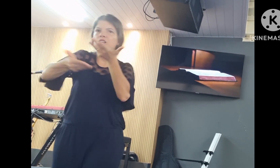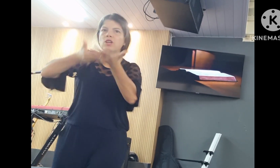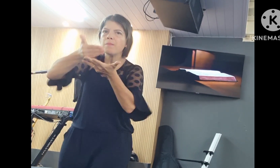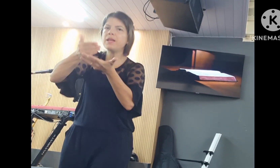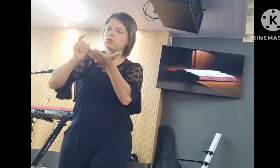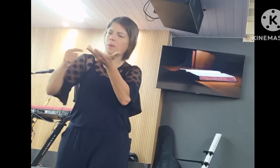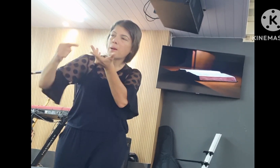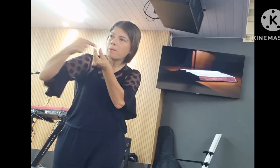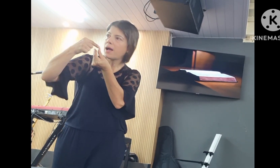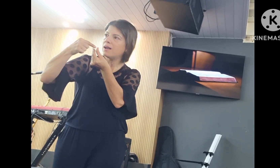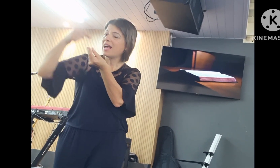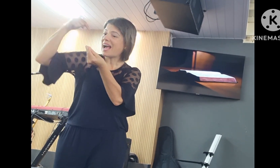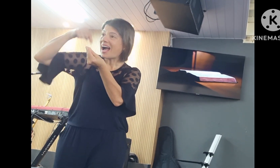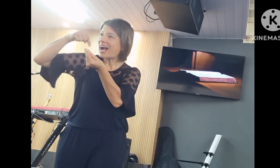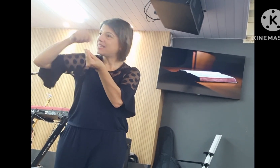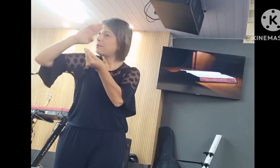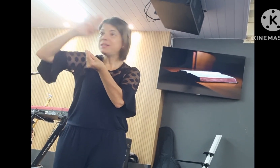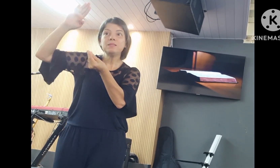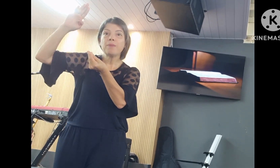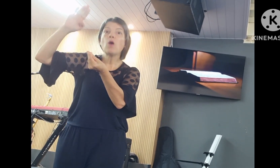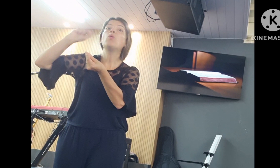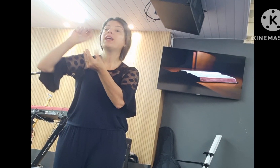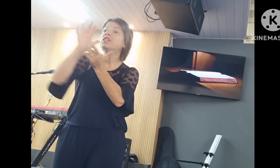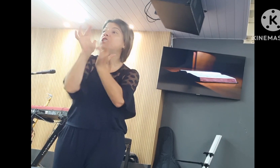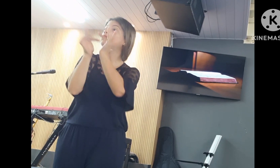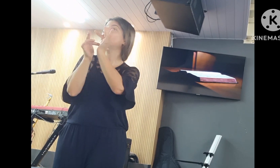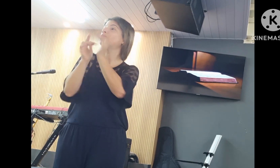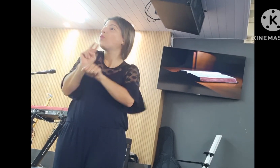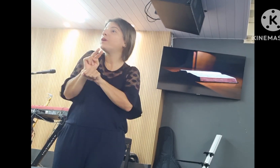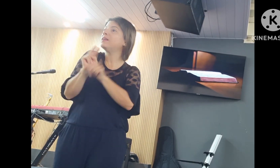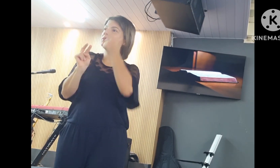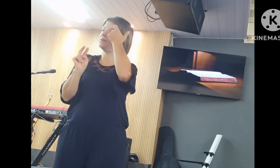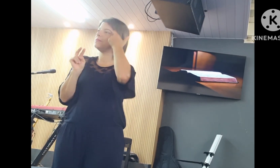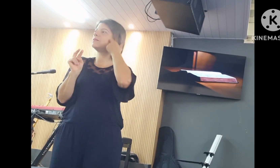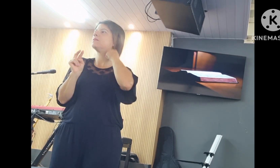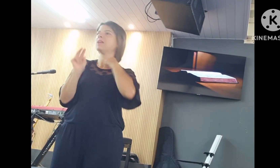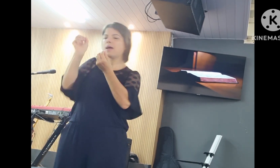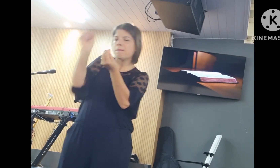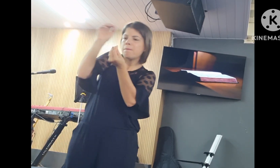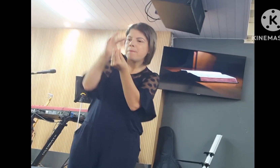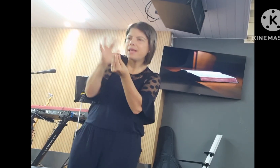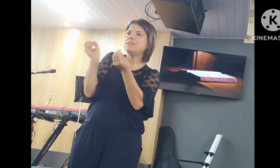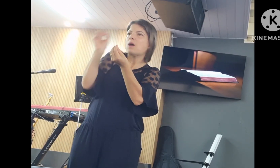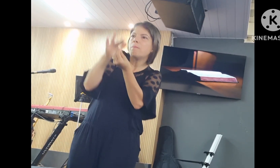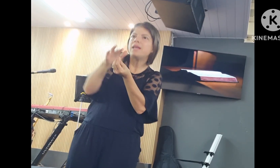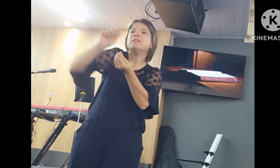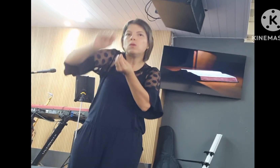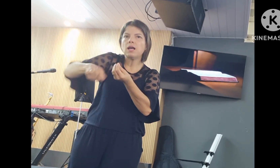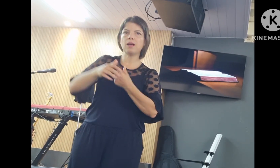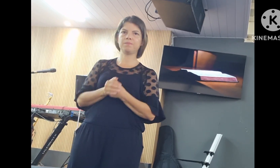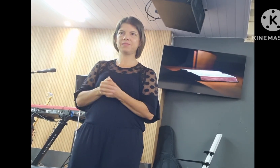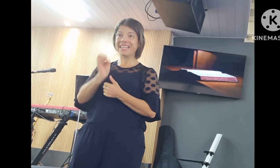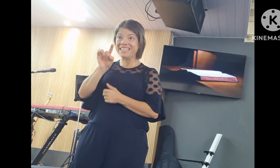Cristo for o centro da tua vida. O pastor tem pregado aqui a respeito da bênção de Deus. Quando você tem comunhão